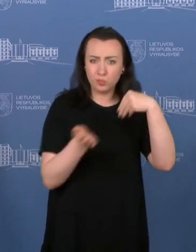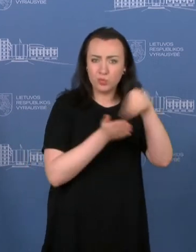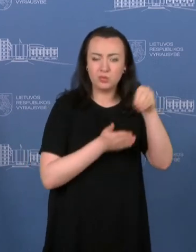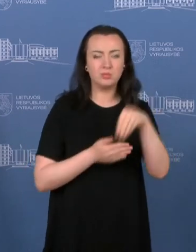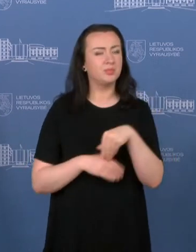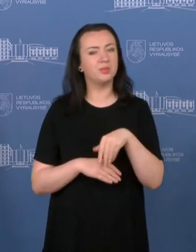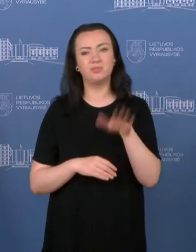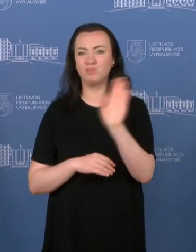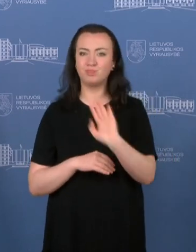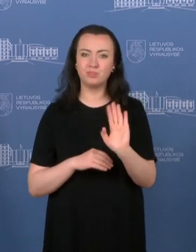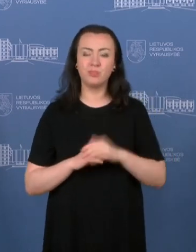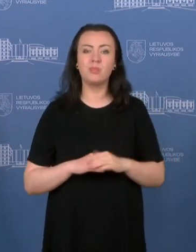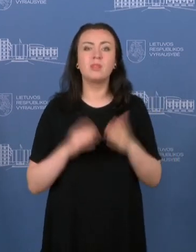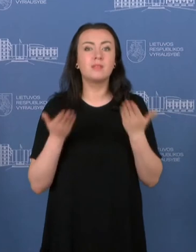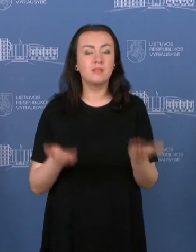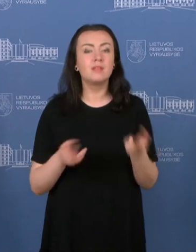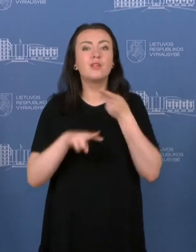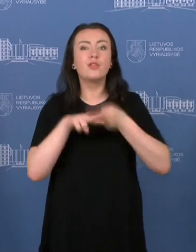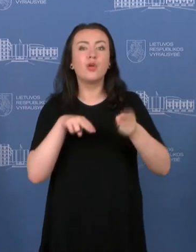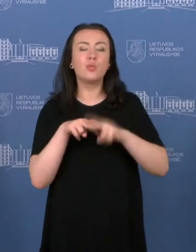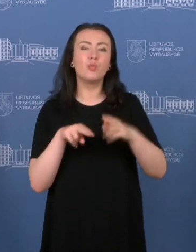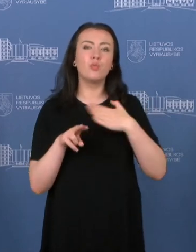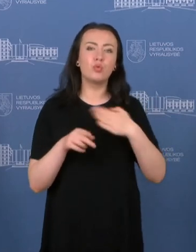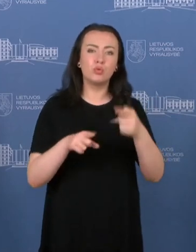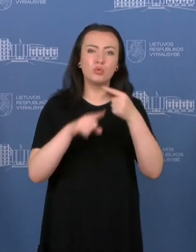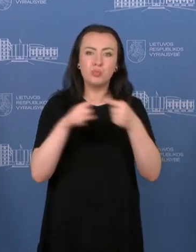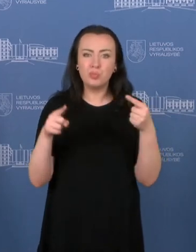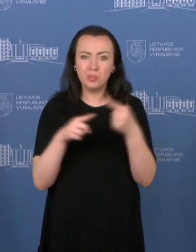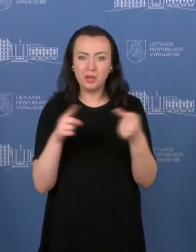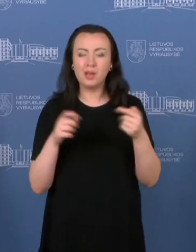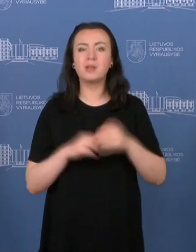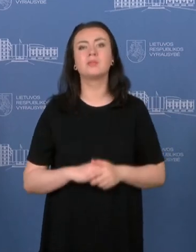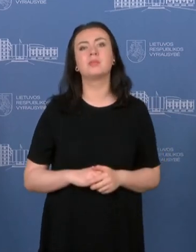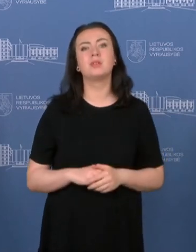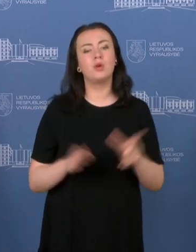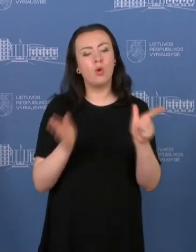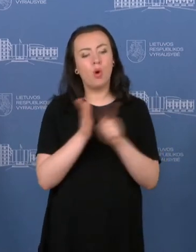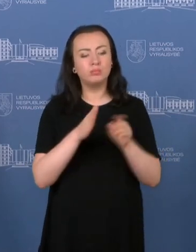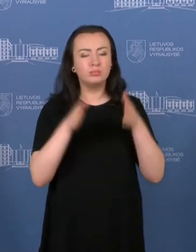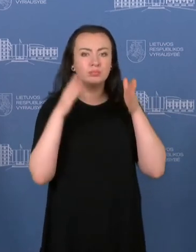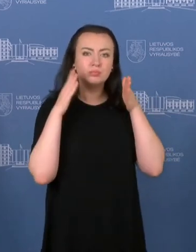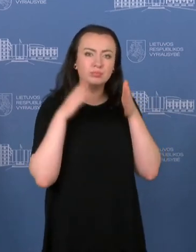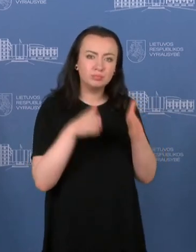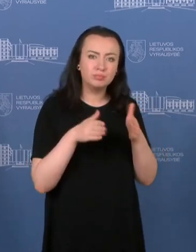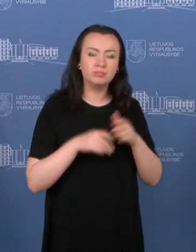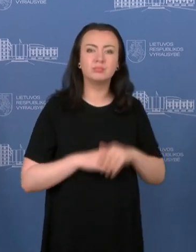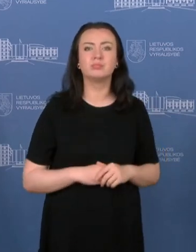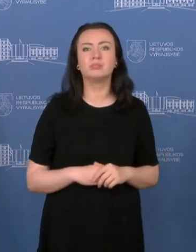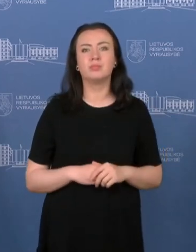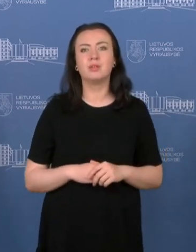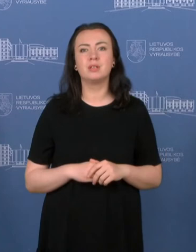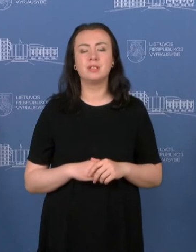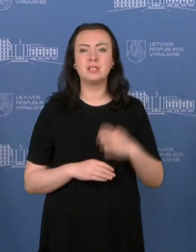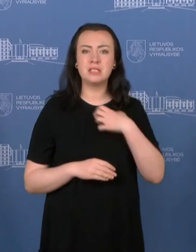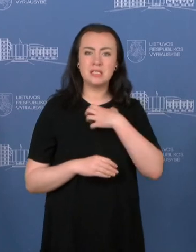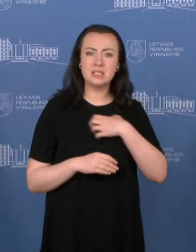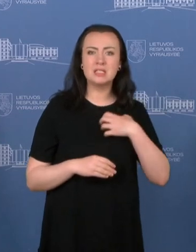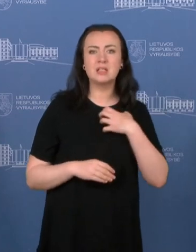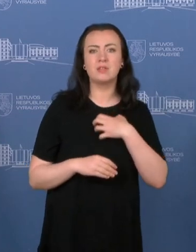metu. Tai mūsų priemonės turėtų būti orientuotos būtent į darnaus